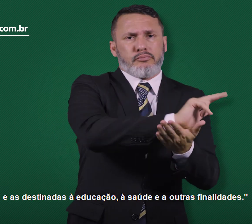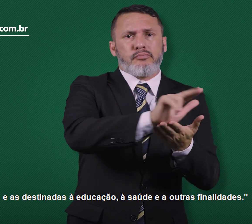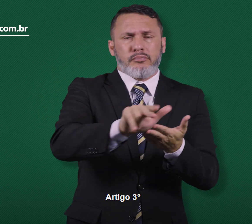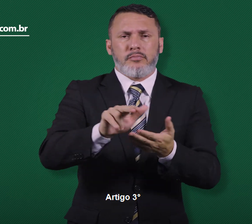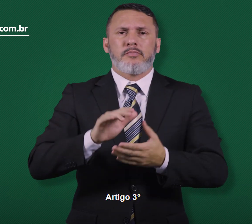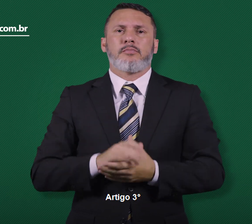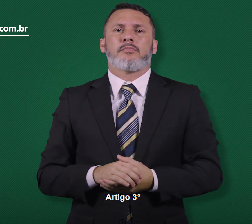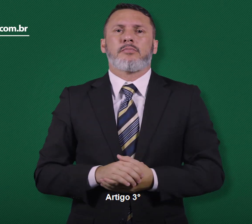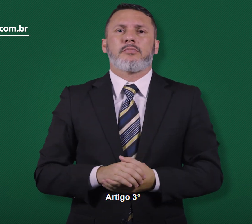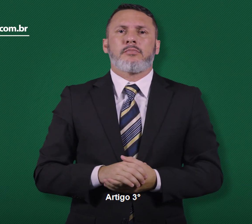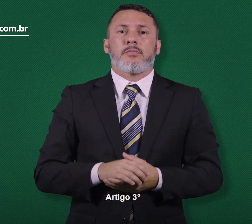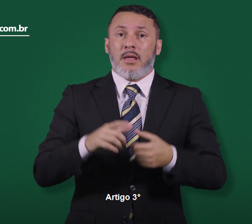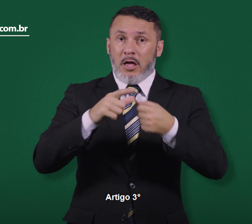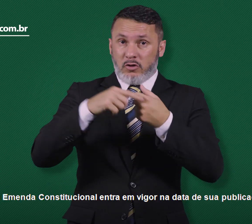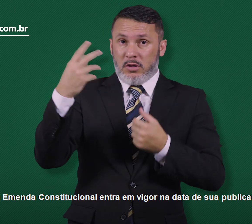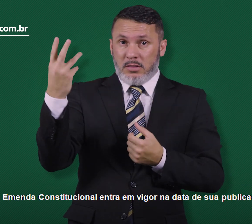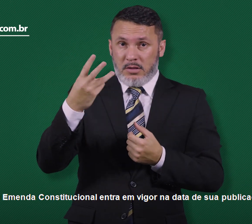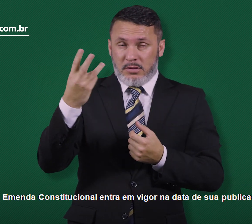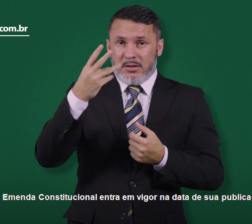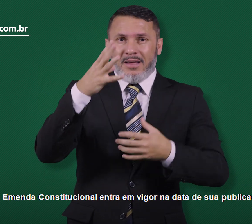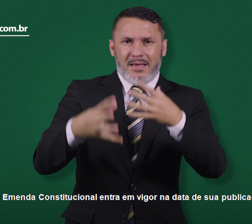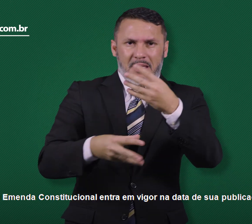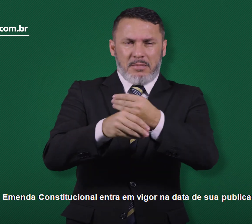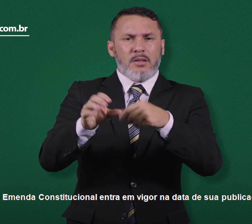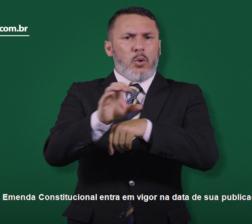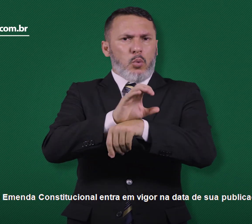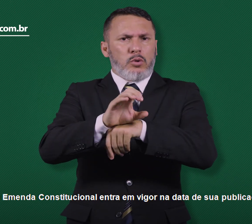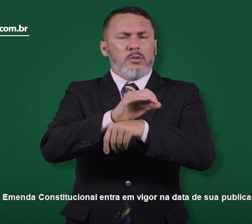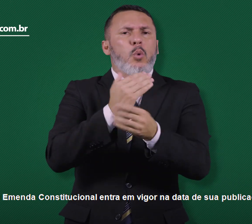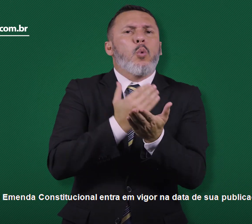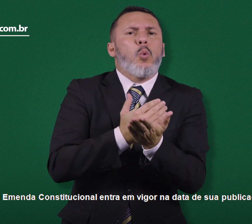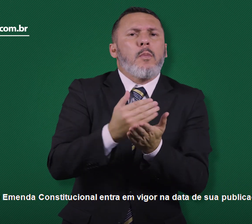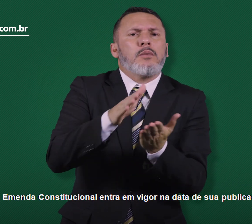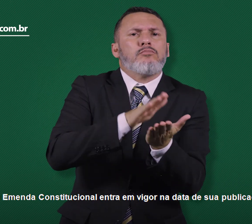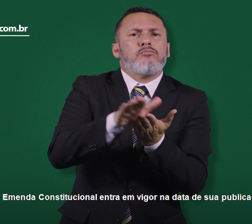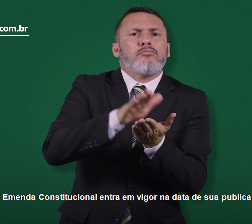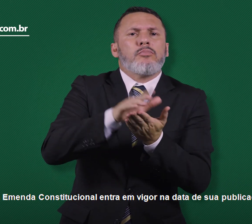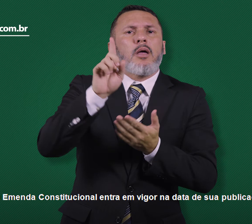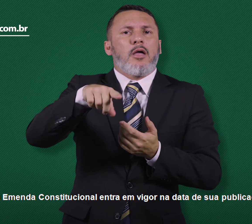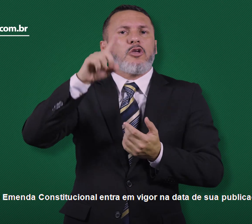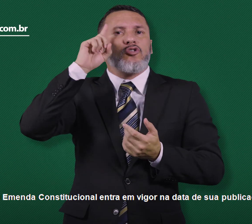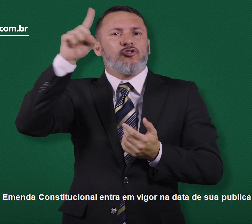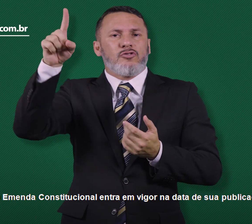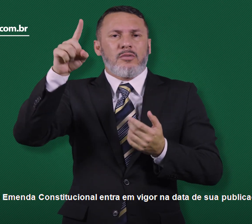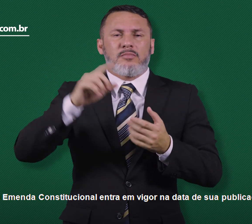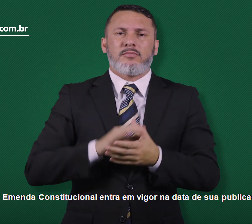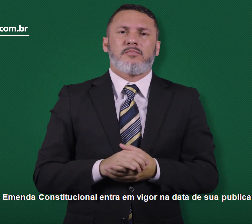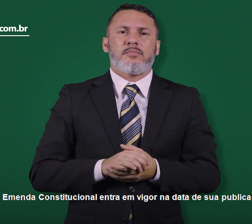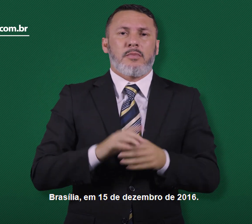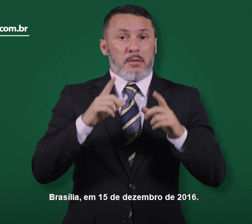finalidades. Artigo 3º. Esta emenda constitucional entra em vigor na data